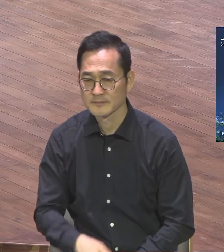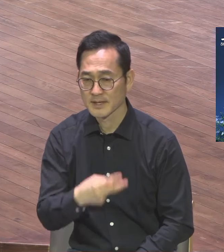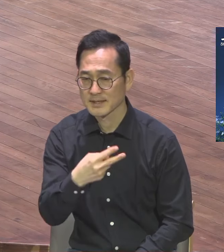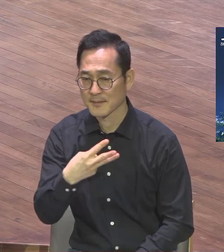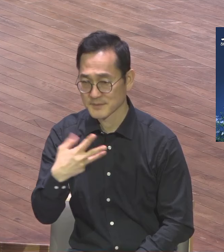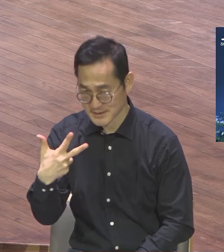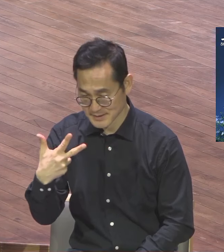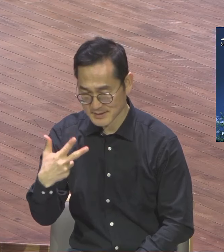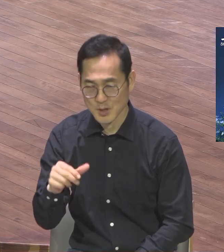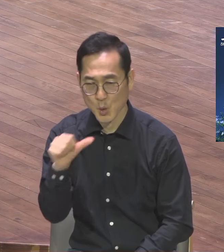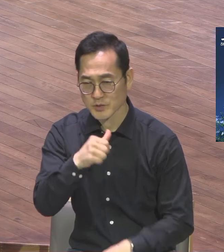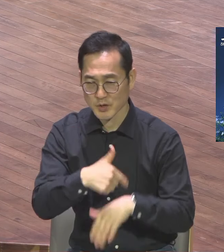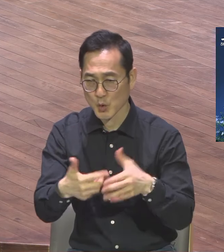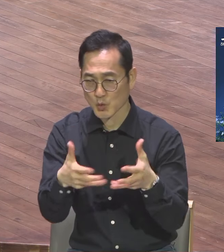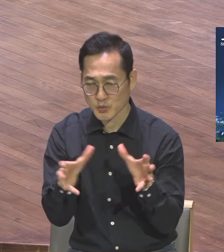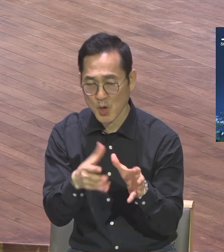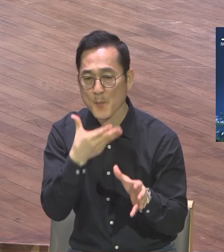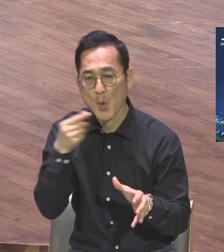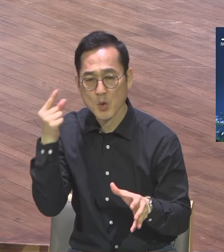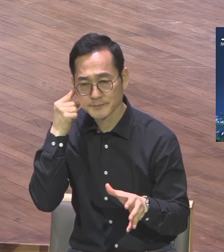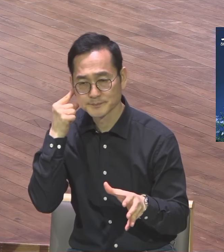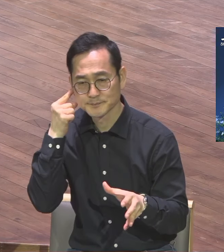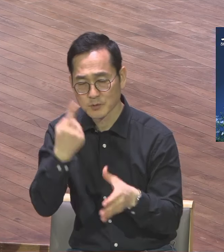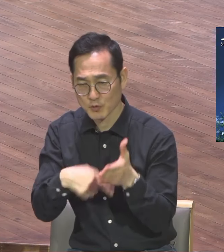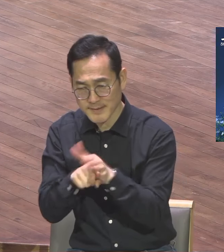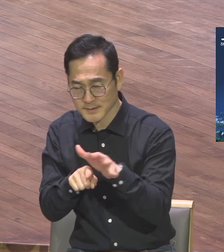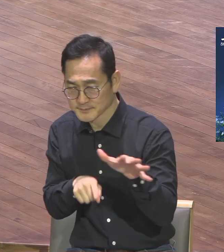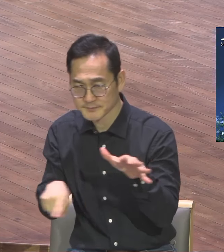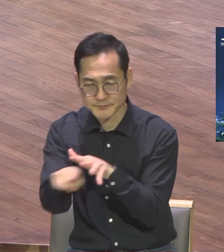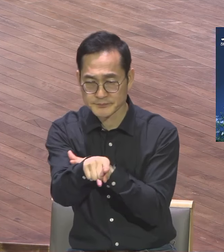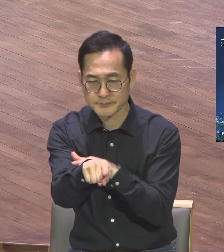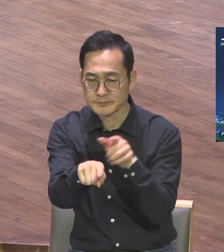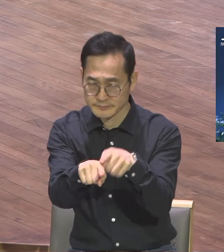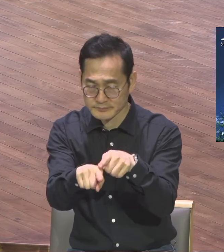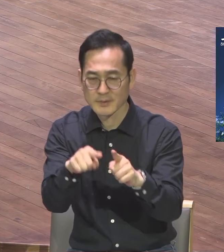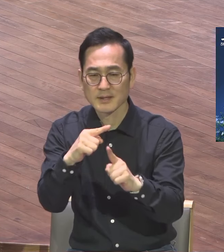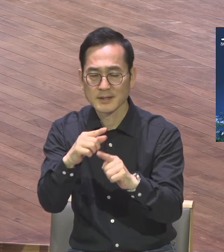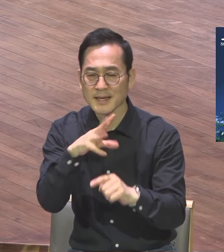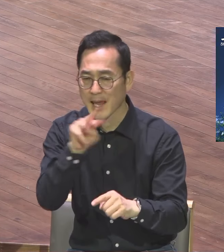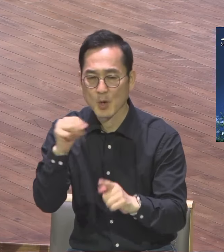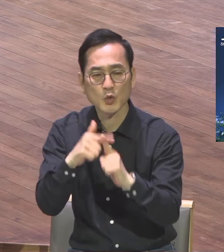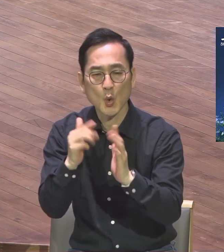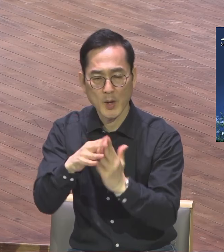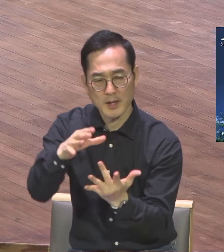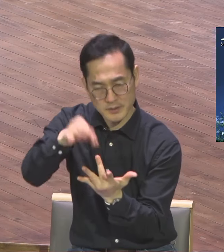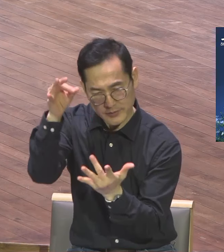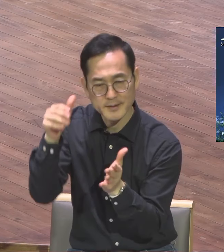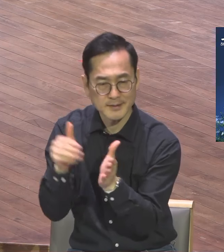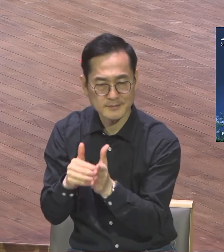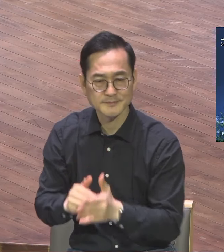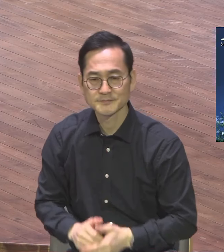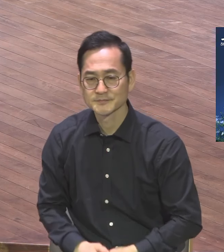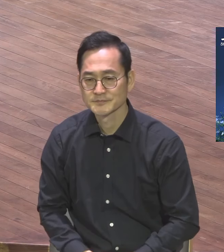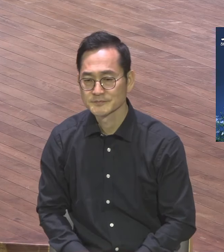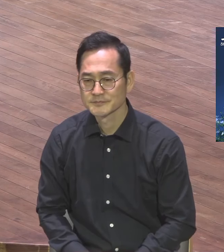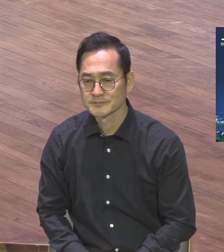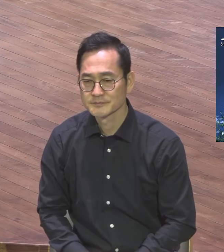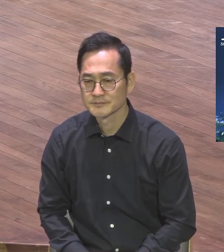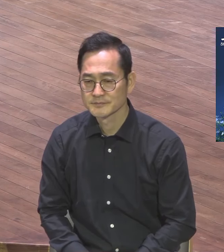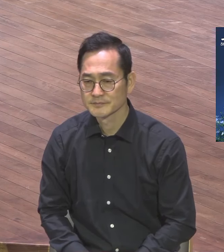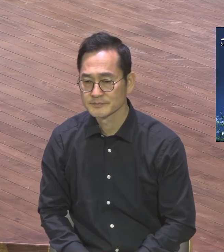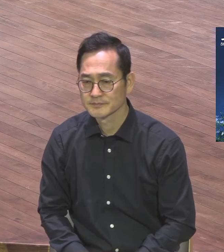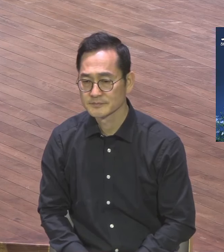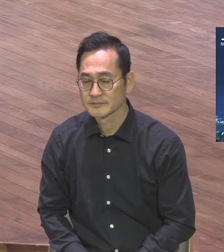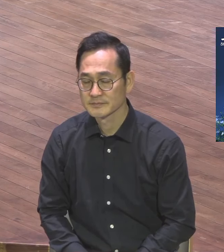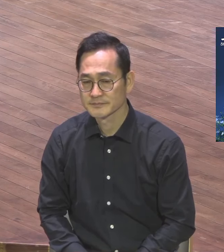5천종족 복음화의 이 선두주자로 예원교회를 선택하셨다. 이것은 정말